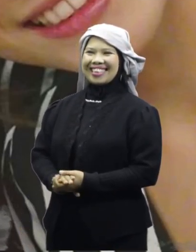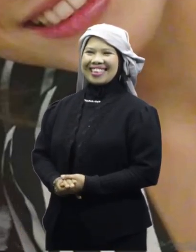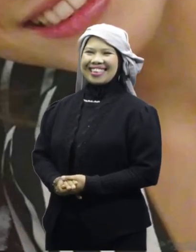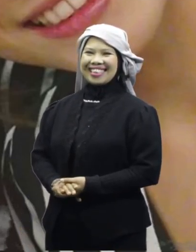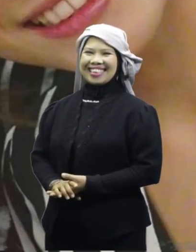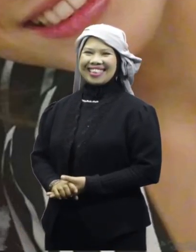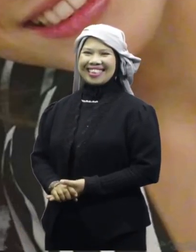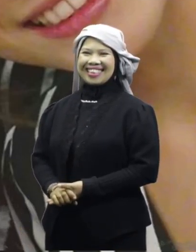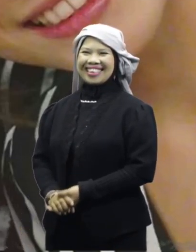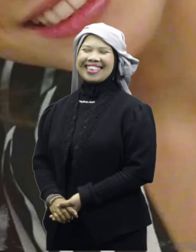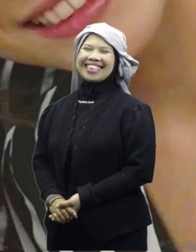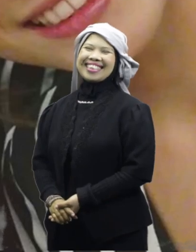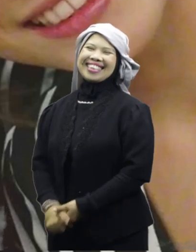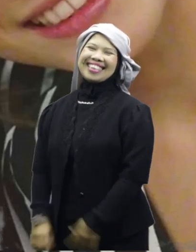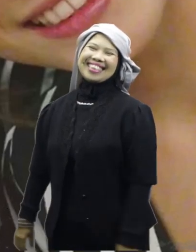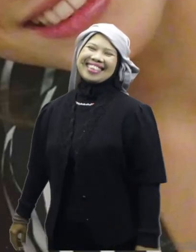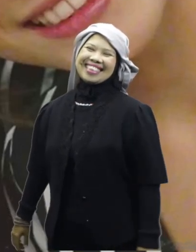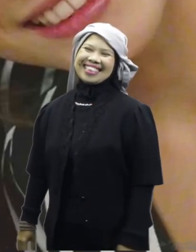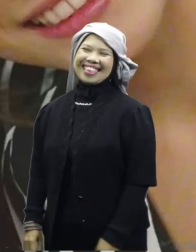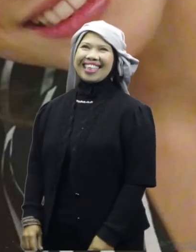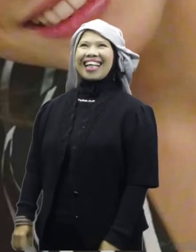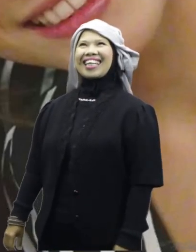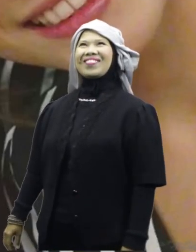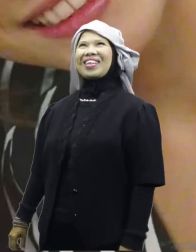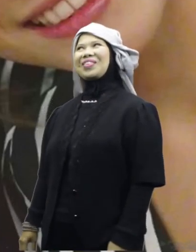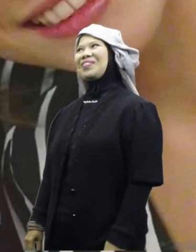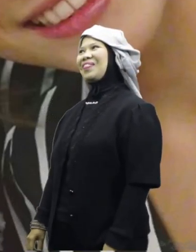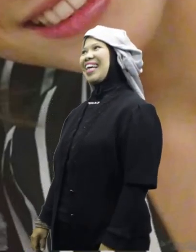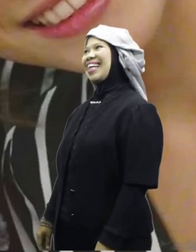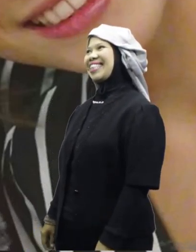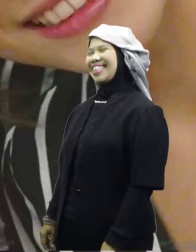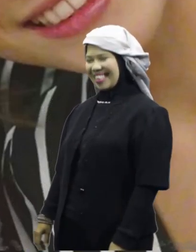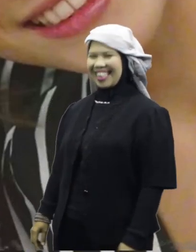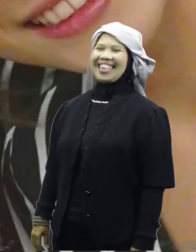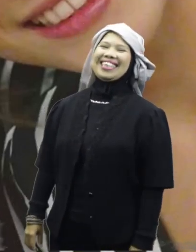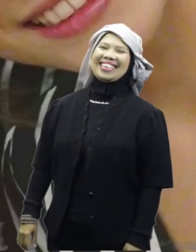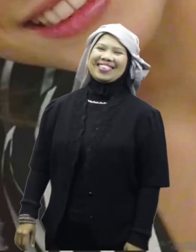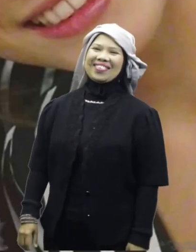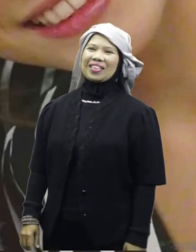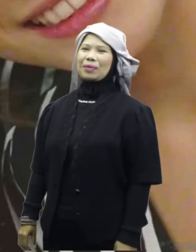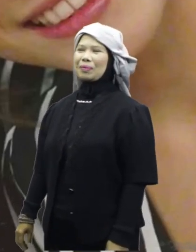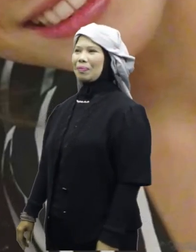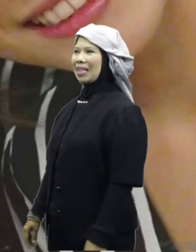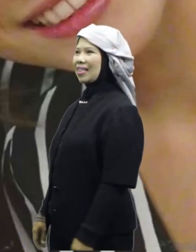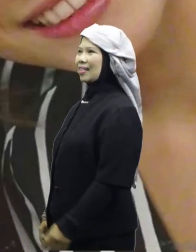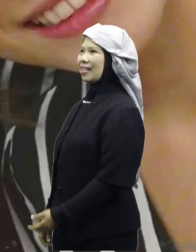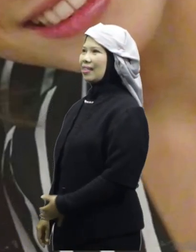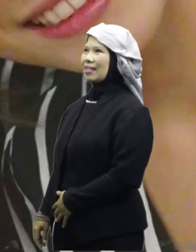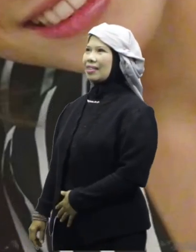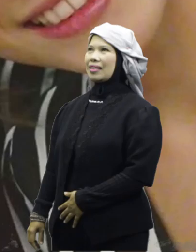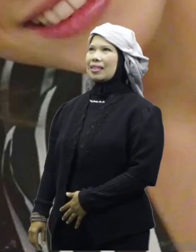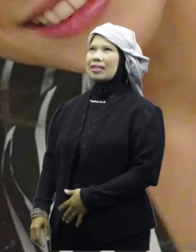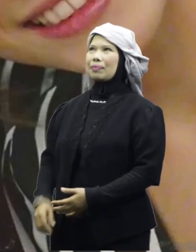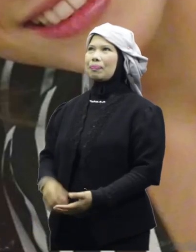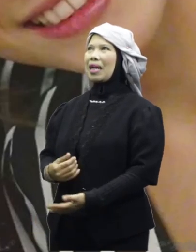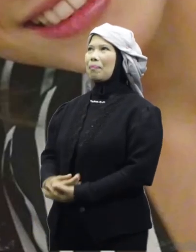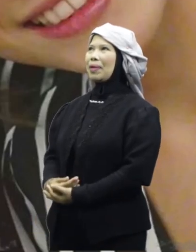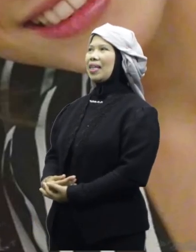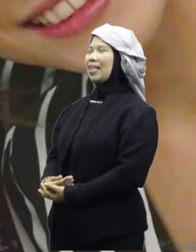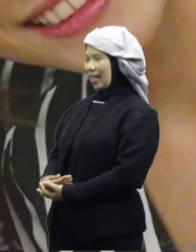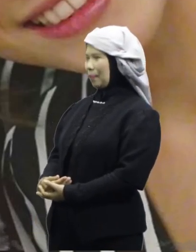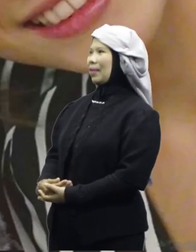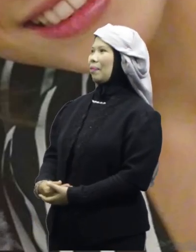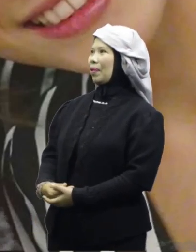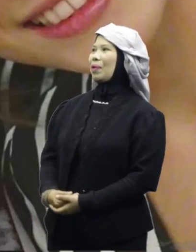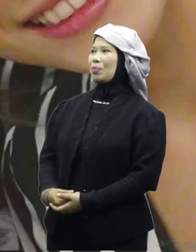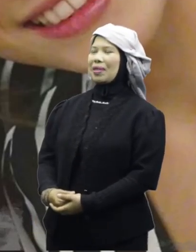musik nya atau saya udah kenal dari tahun berapa ya teh kita kenal teh 2015 ya. Teh waktu itu bantuin di UB ya, bantuin pendamping